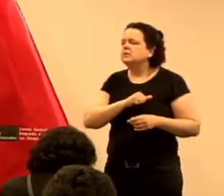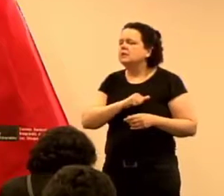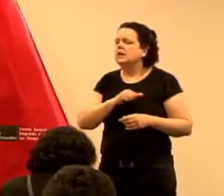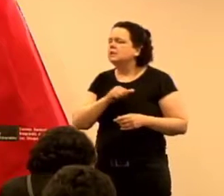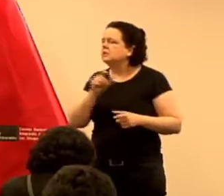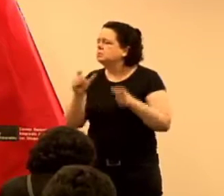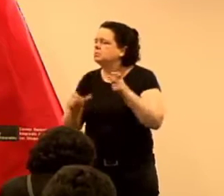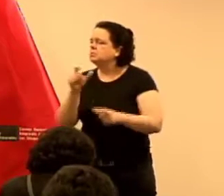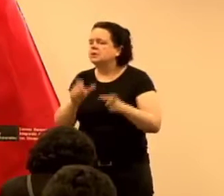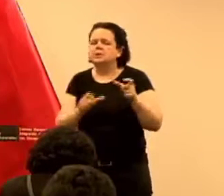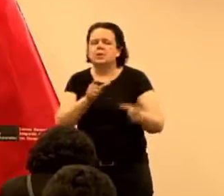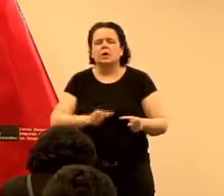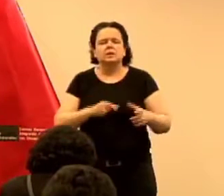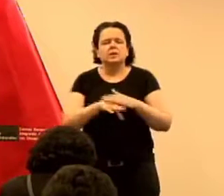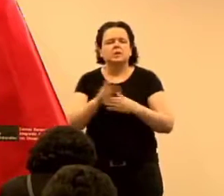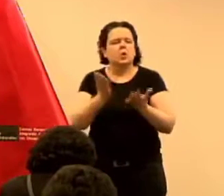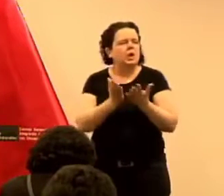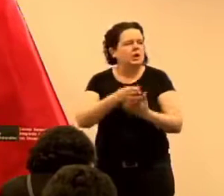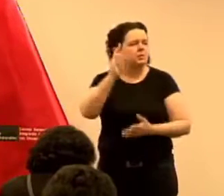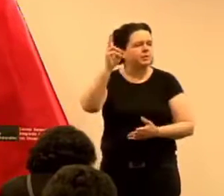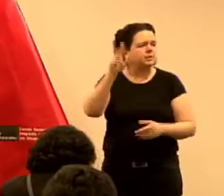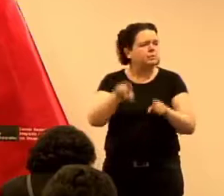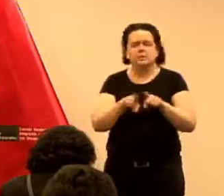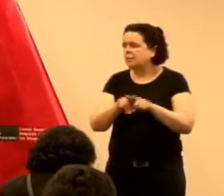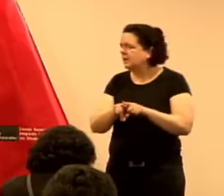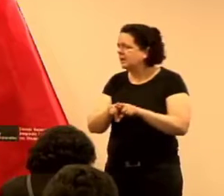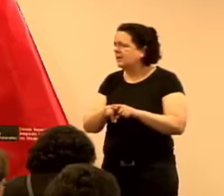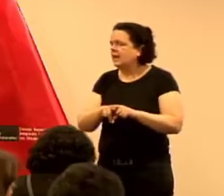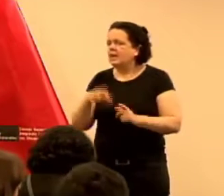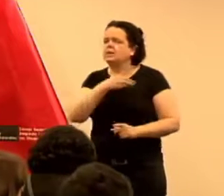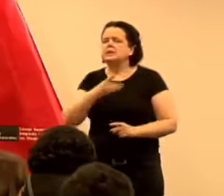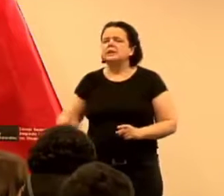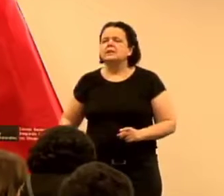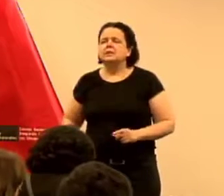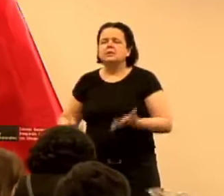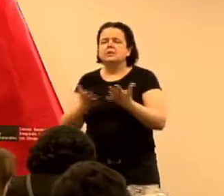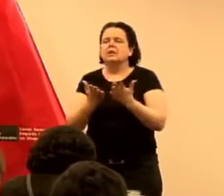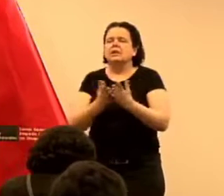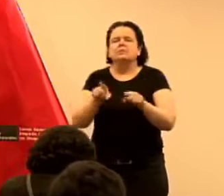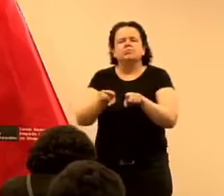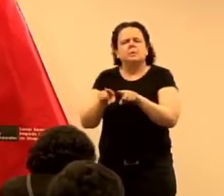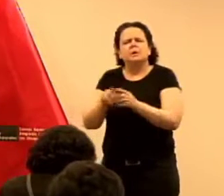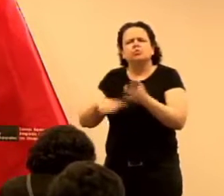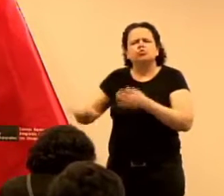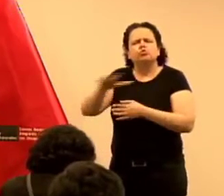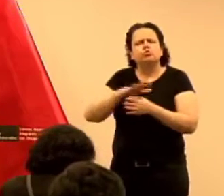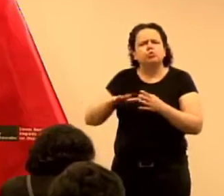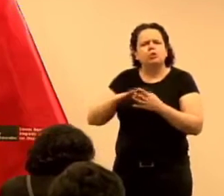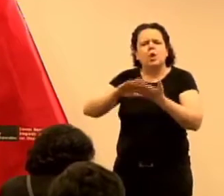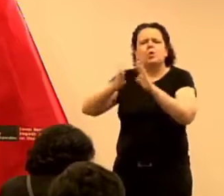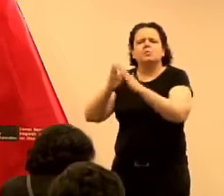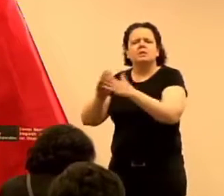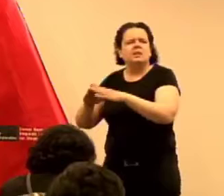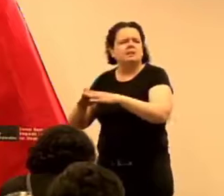escolar. Y estamos hablando de los profesores, evidentemente, pero también de los directivos escolares y en general de toda la que se llama la